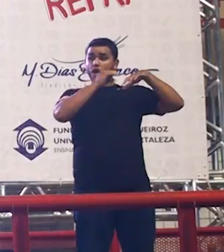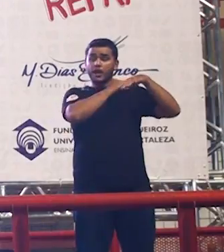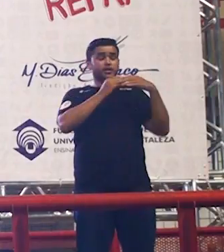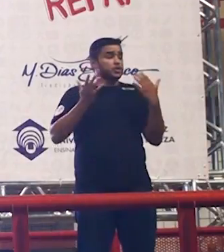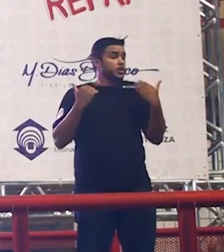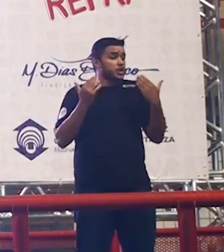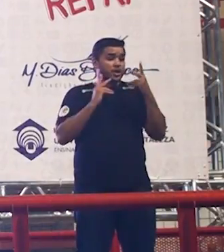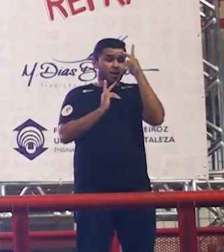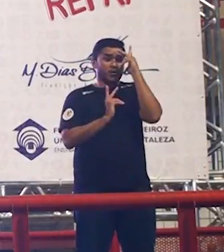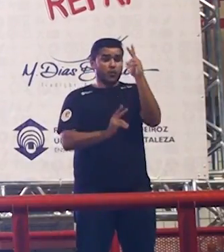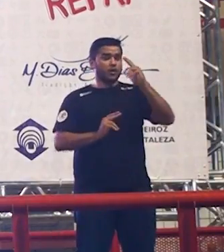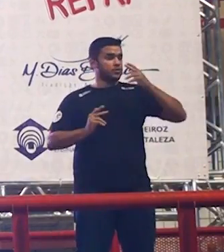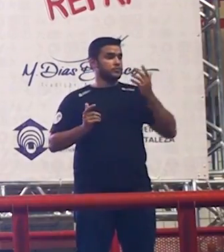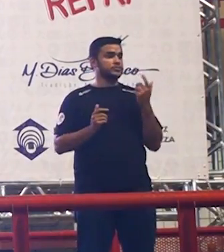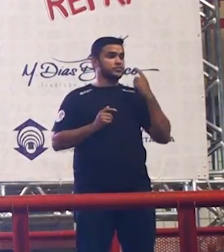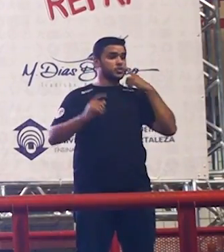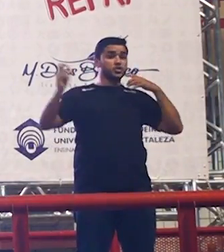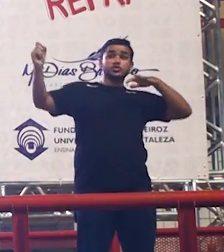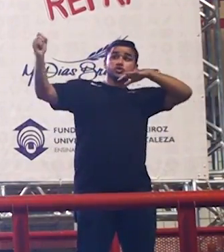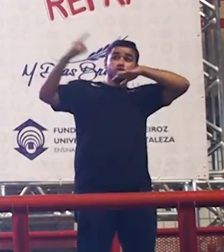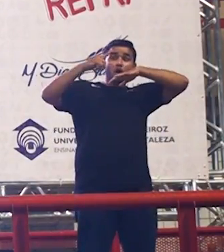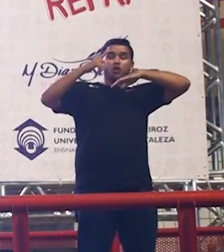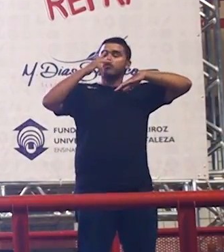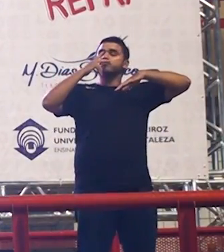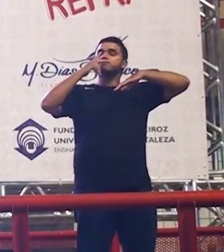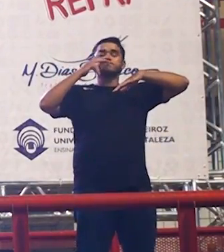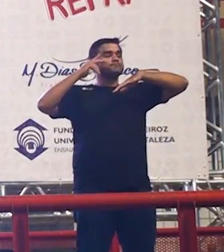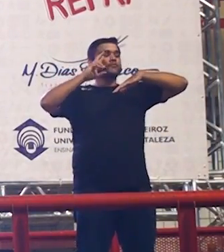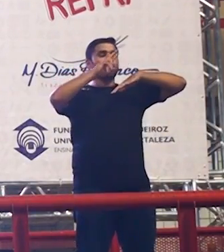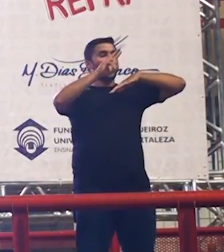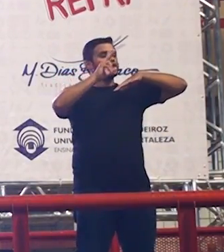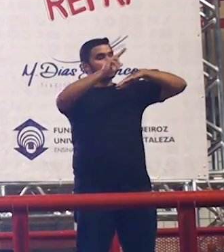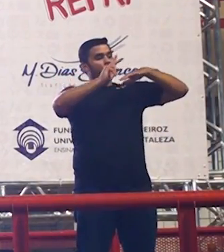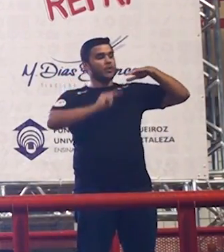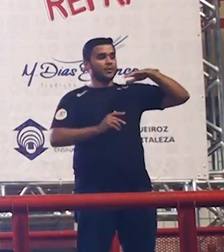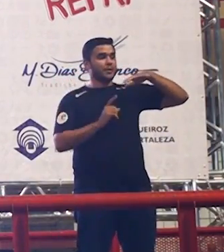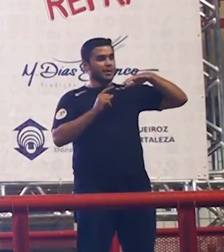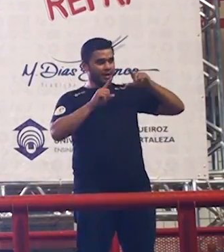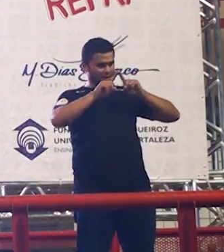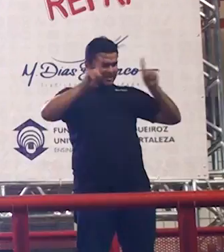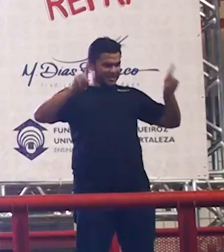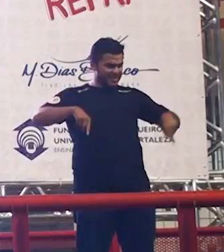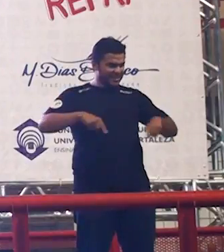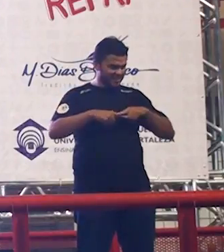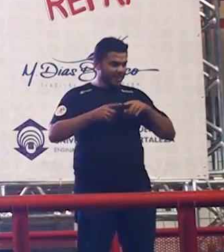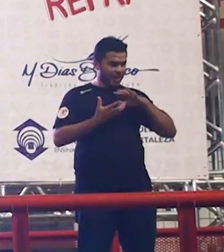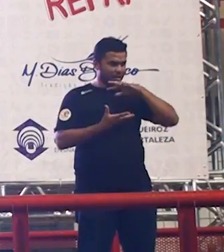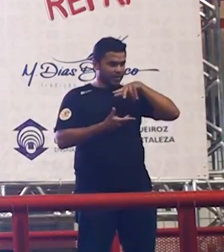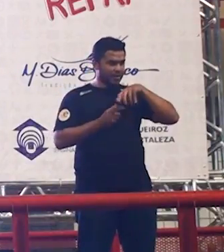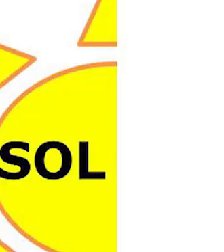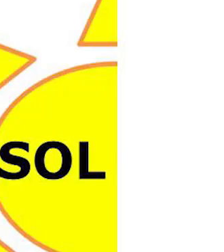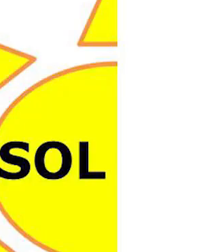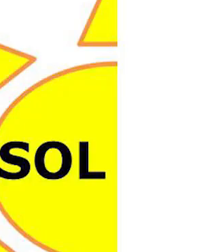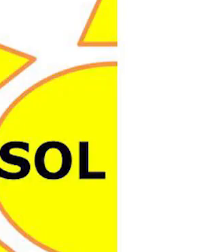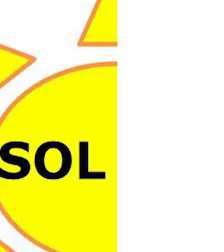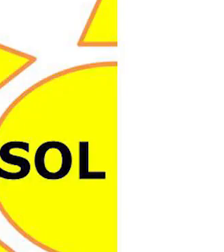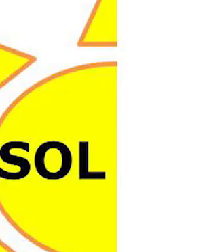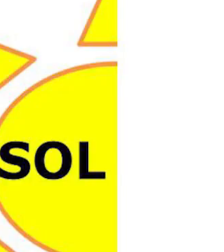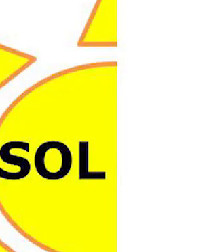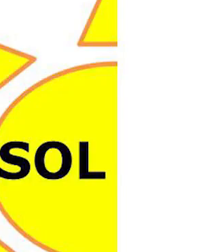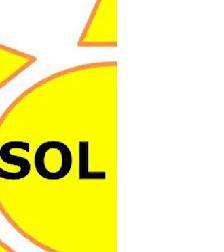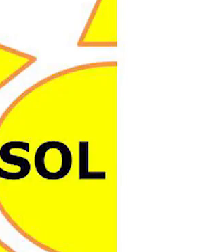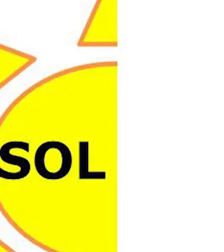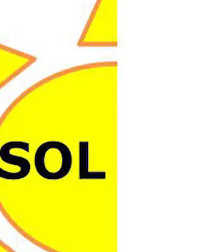calor emitido pelo Sol, sim? Mas sabemos que a Terra ela não é quadrada. A Terra, ela é